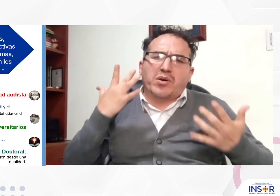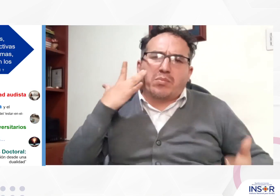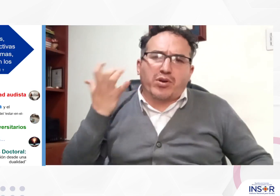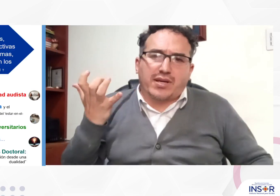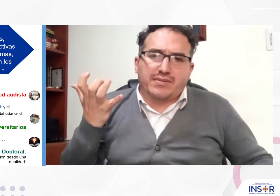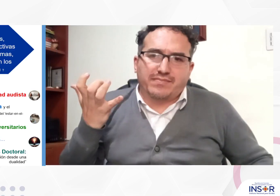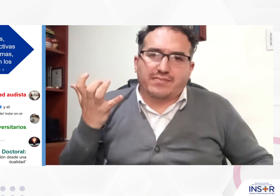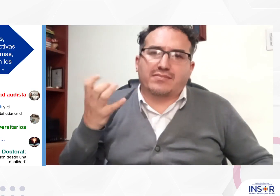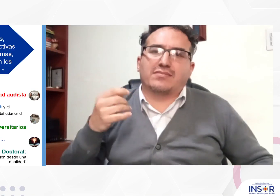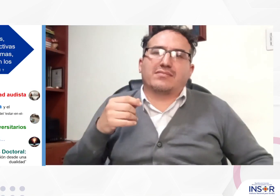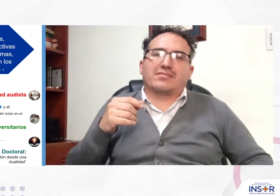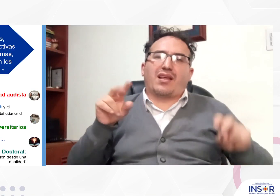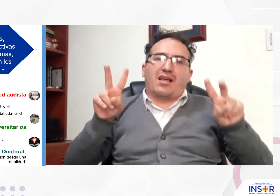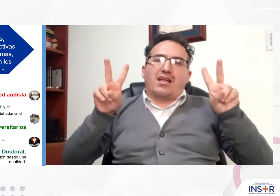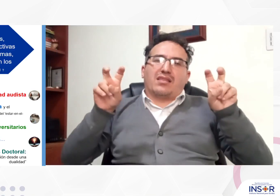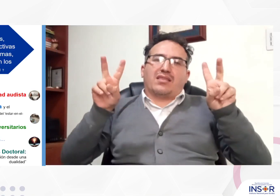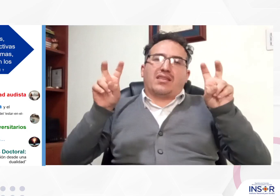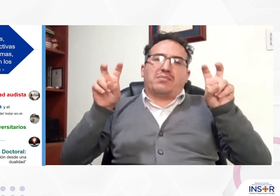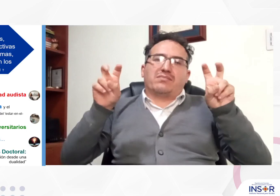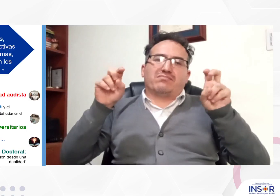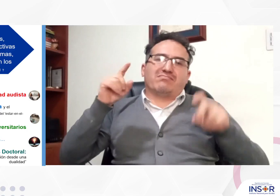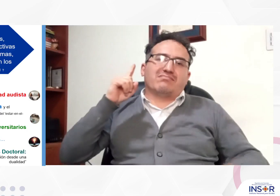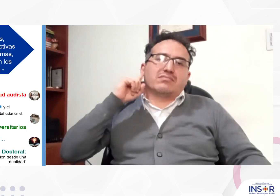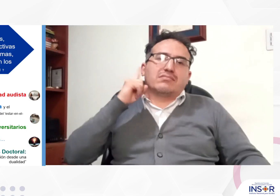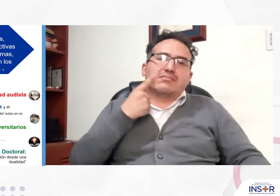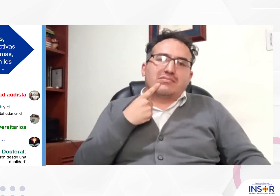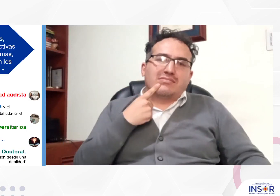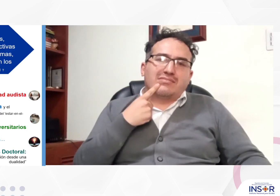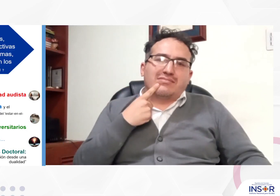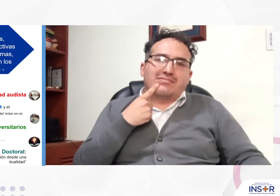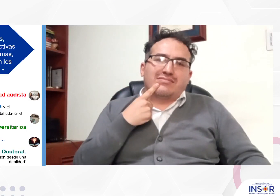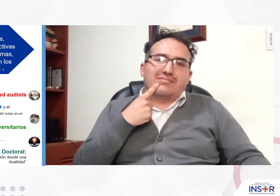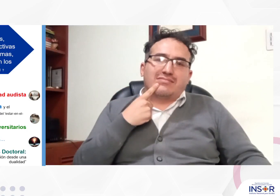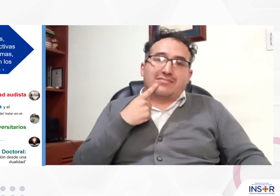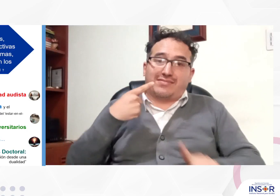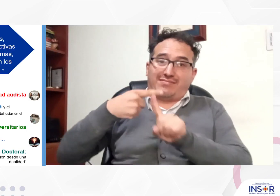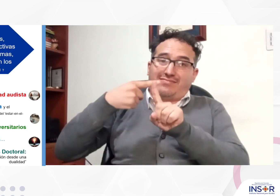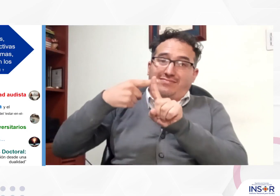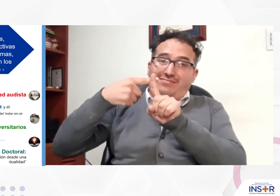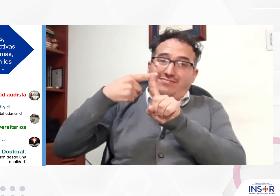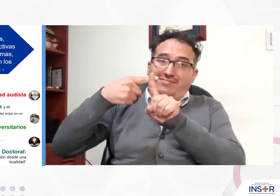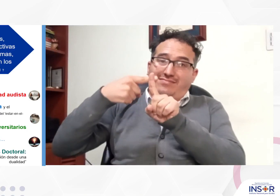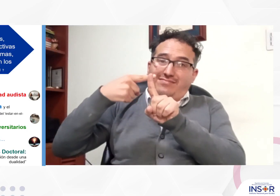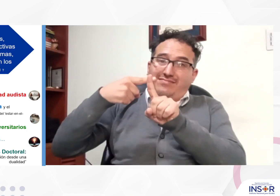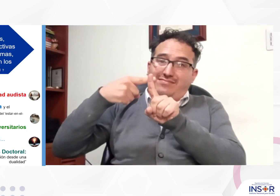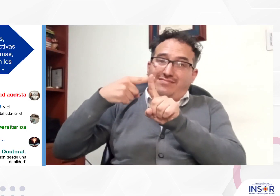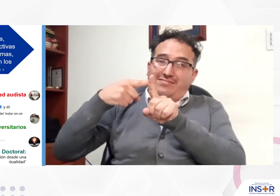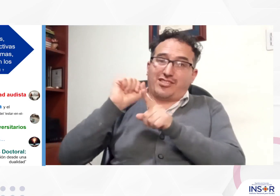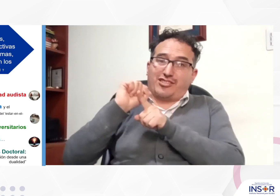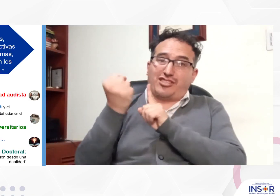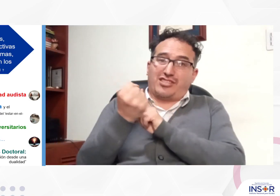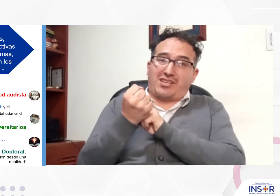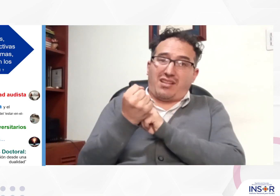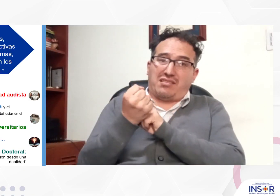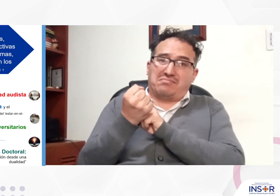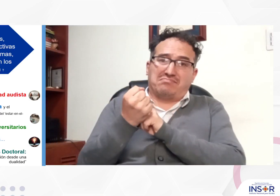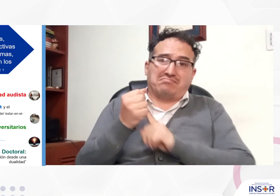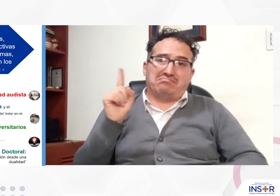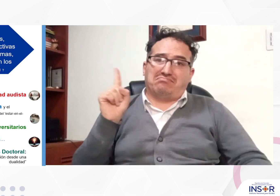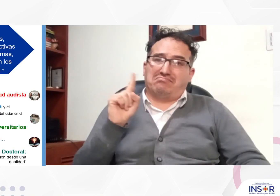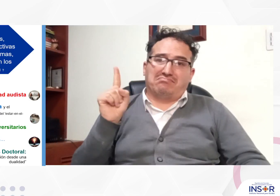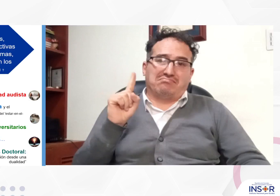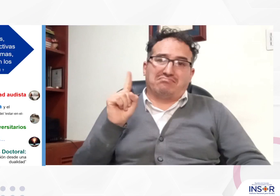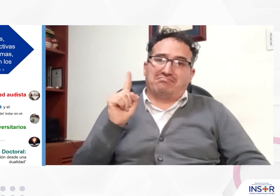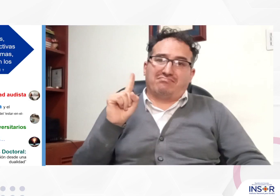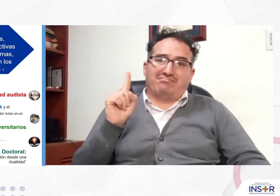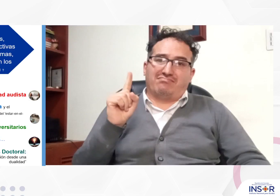en cuenta que surge o se genera una cierta inquietud acerca de la población sorda en términos de